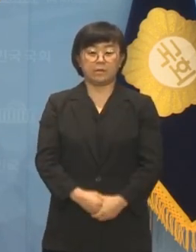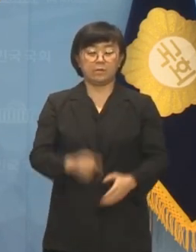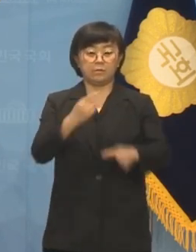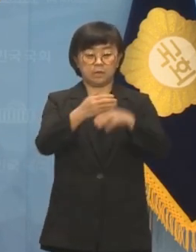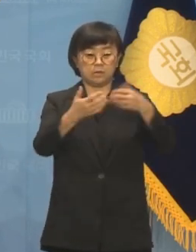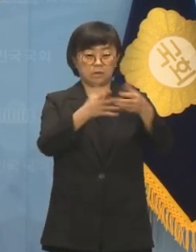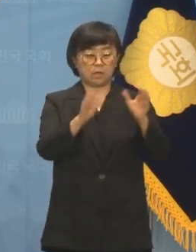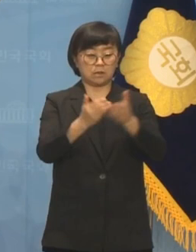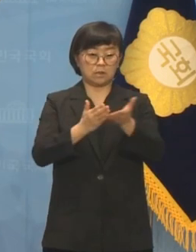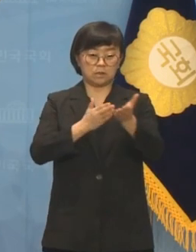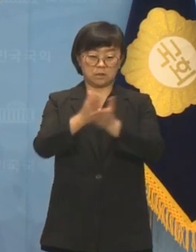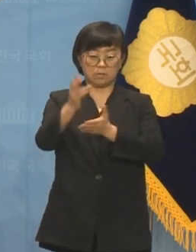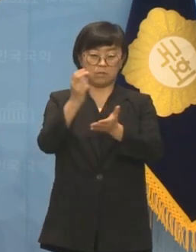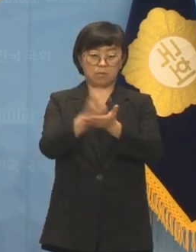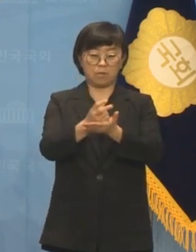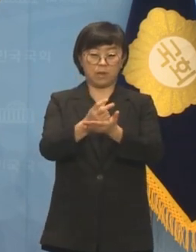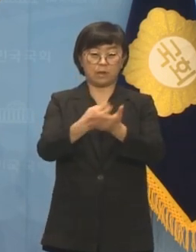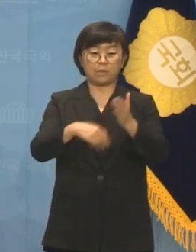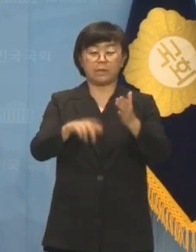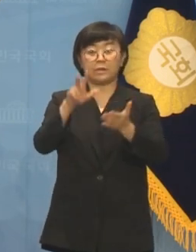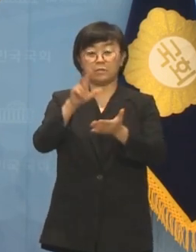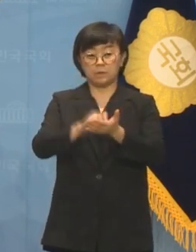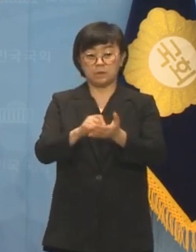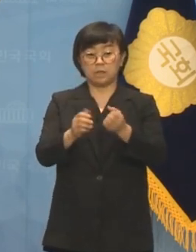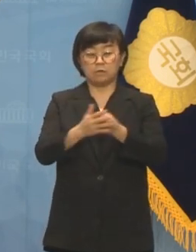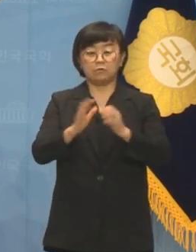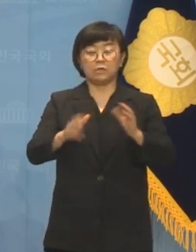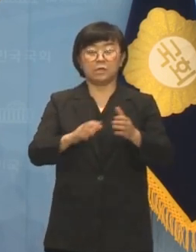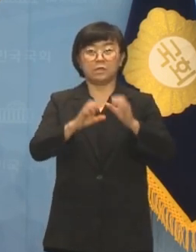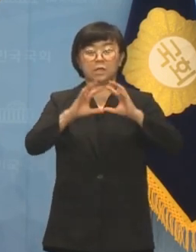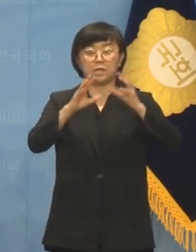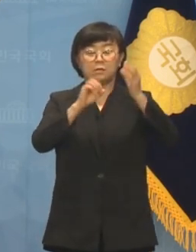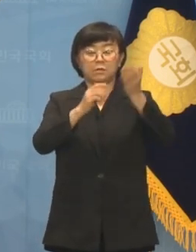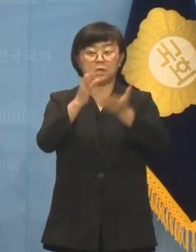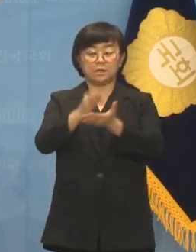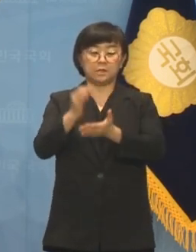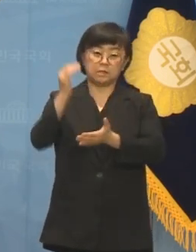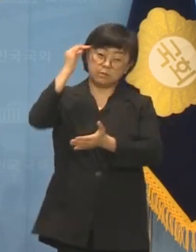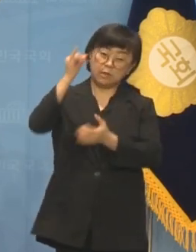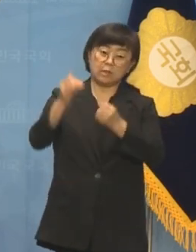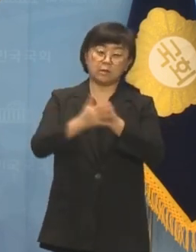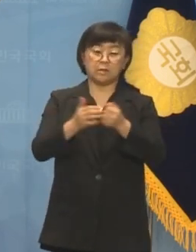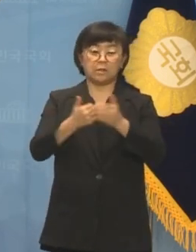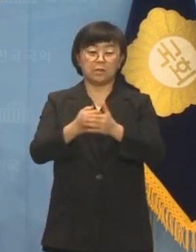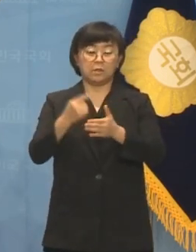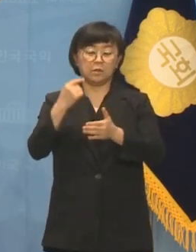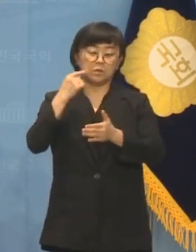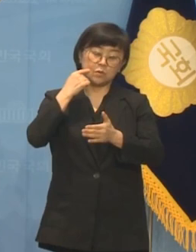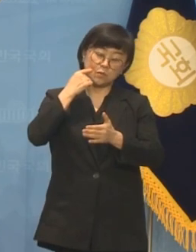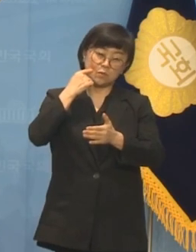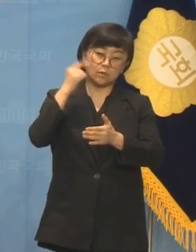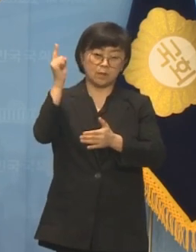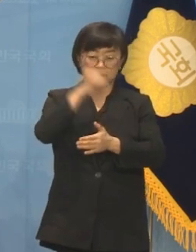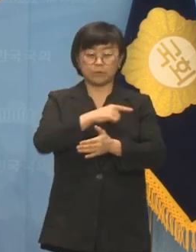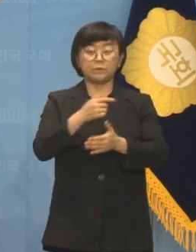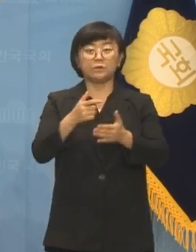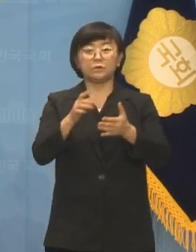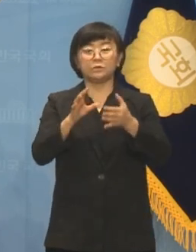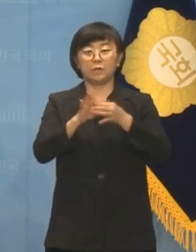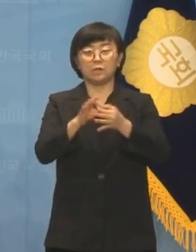민주당의 날치기 처리한 법안 곳곳에는 우리 헌법 가치를 침해하는 독소 조항들이 많이 담겨 있습니다.